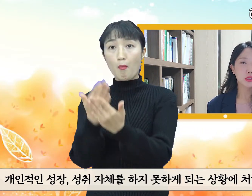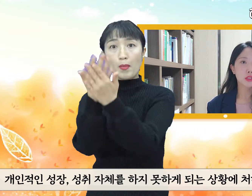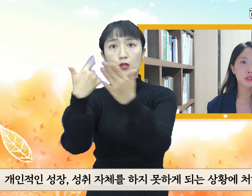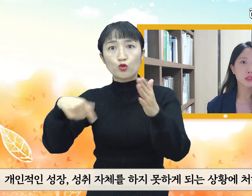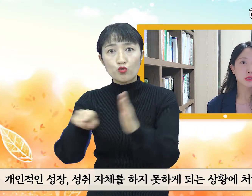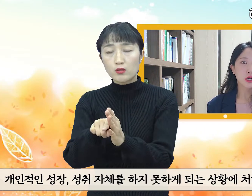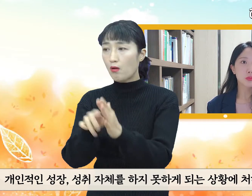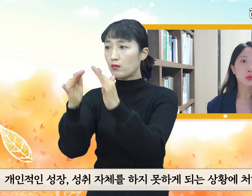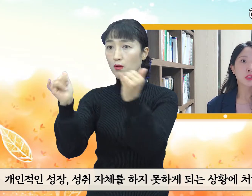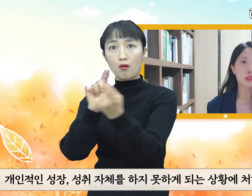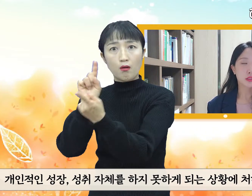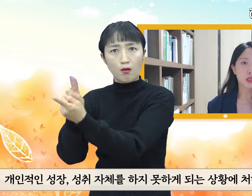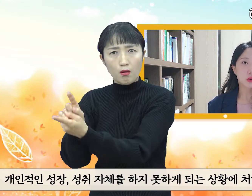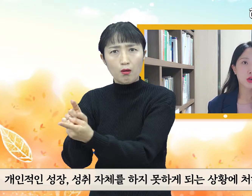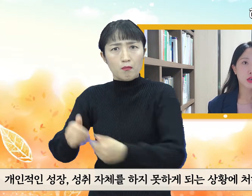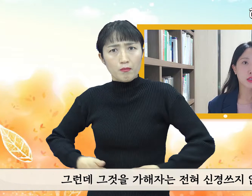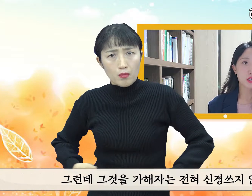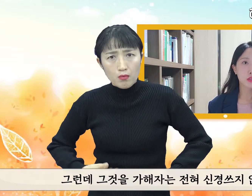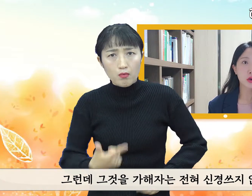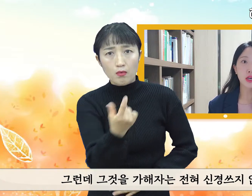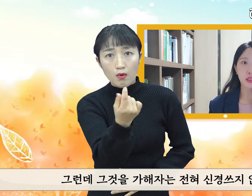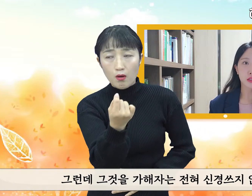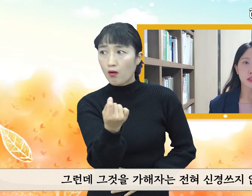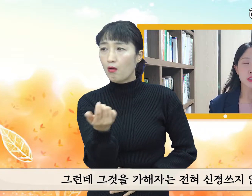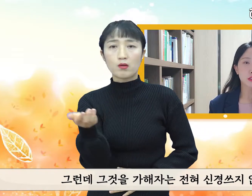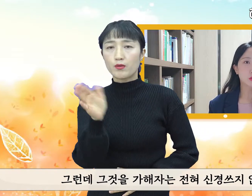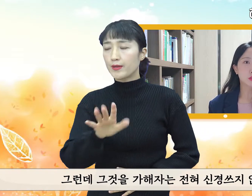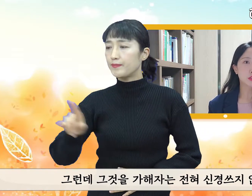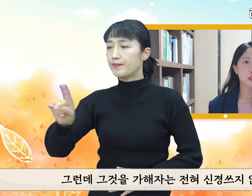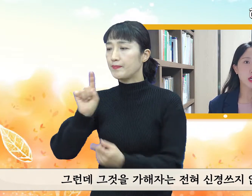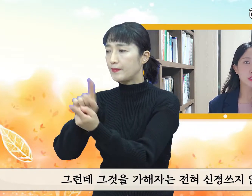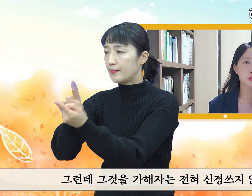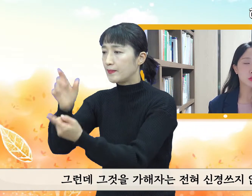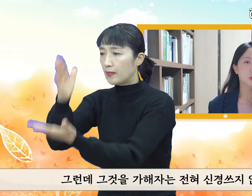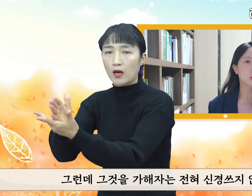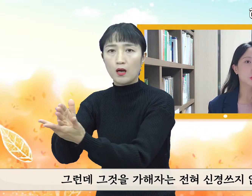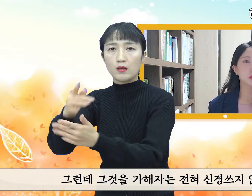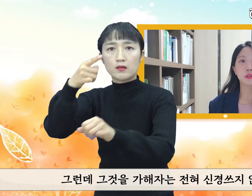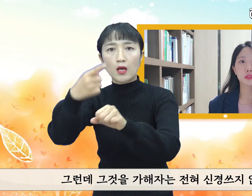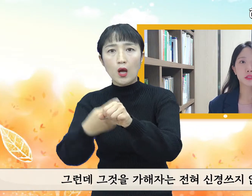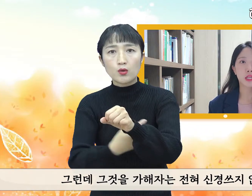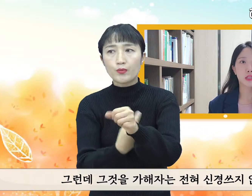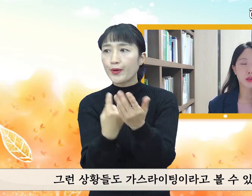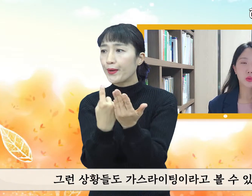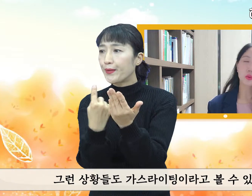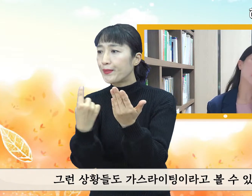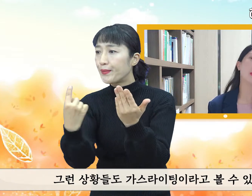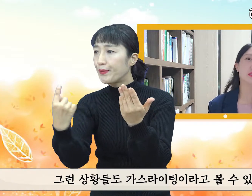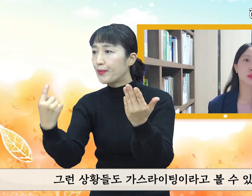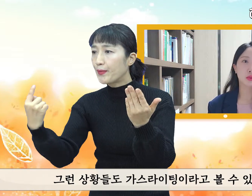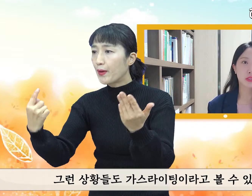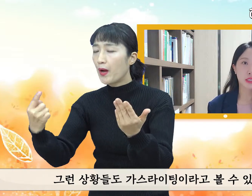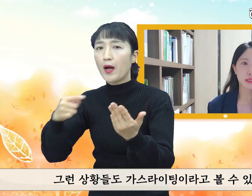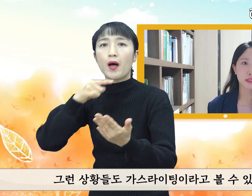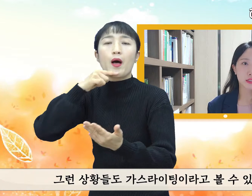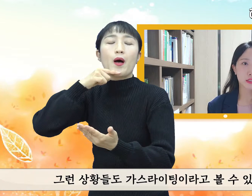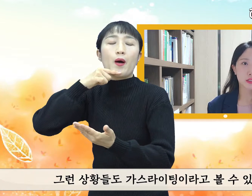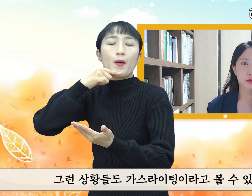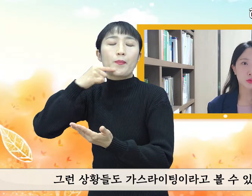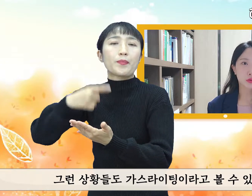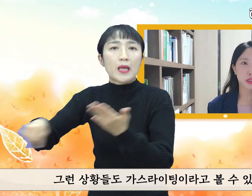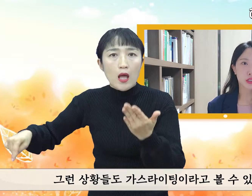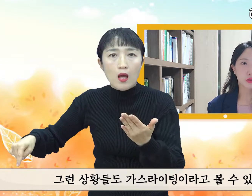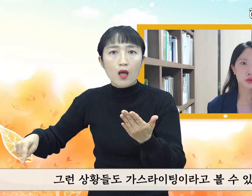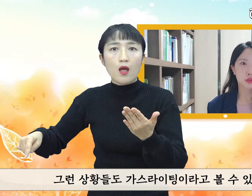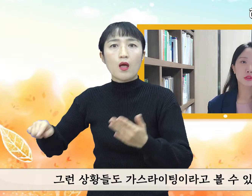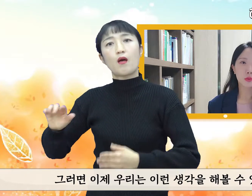성취 자체를 하지 못하게 되는 상황에 처하게 되는, 근데 그것을 가해자는 전혀 신경 쓰지 않는 그런 상황들도 이제 가스라이팅이라고